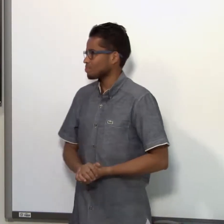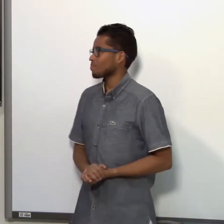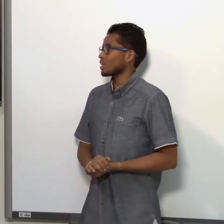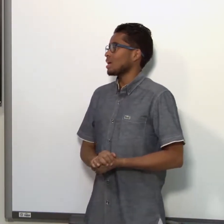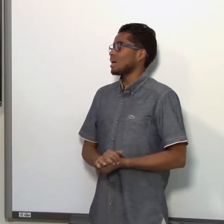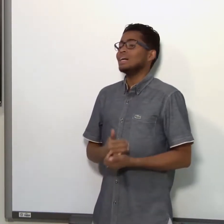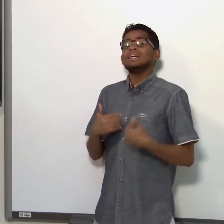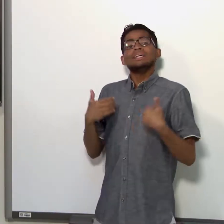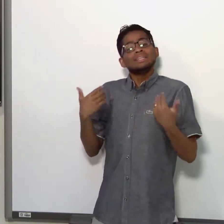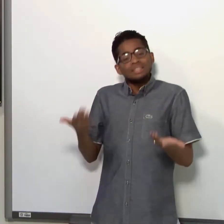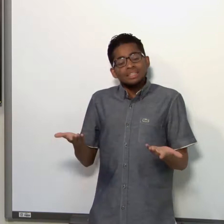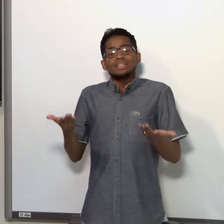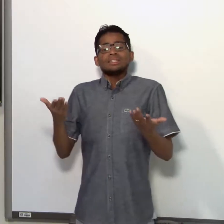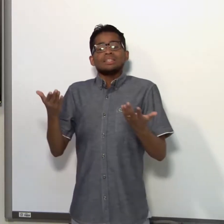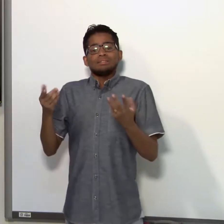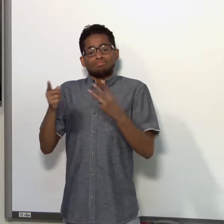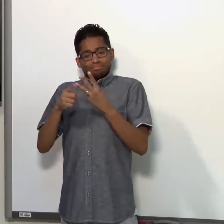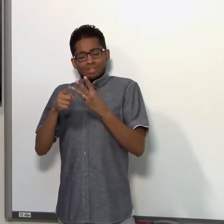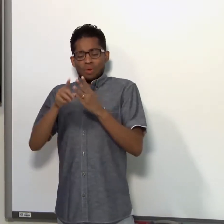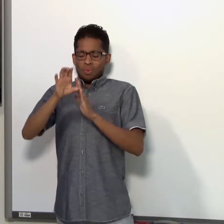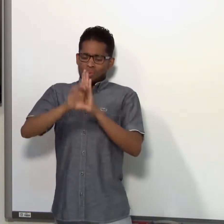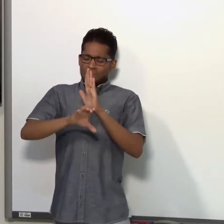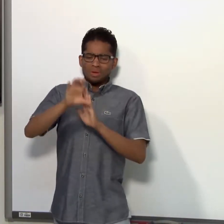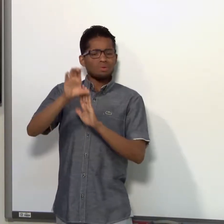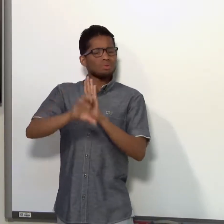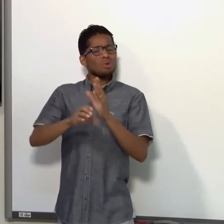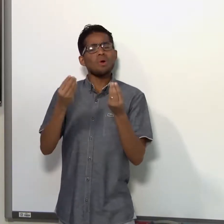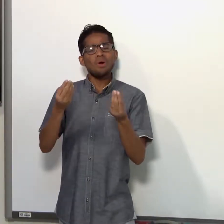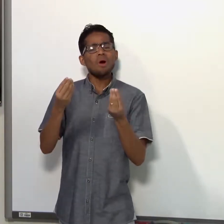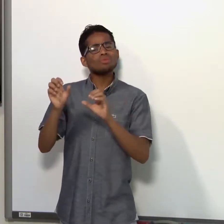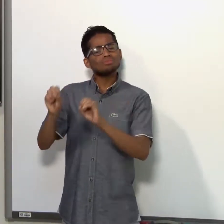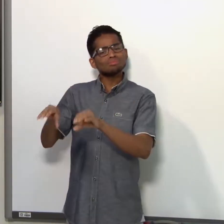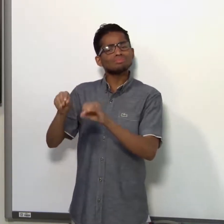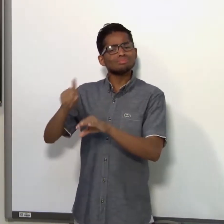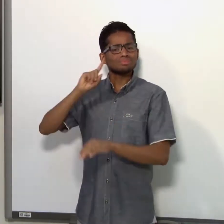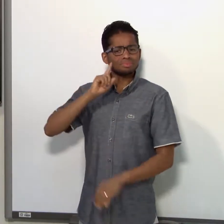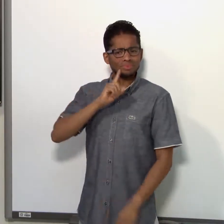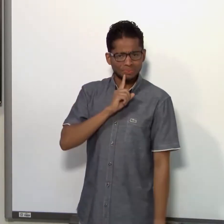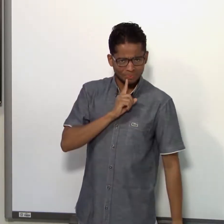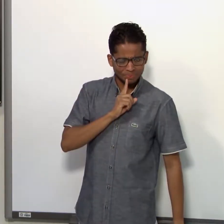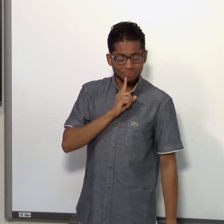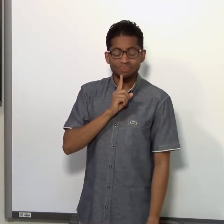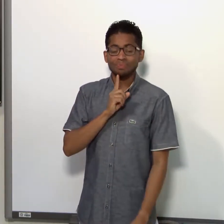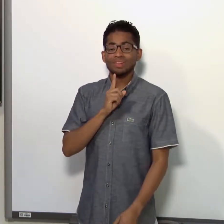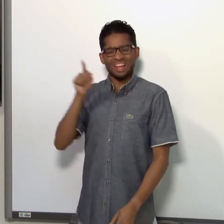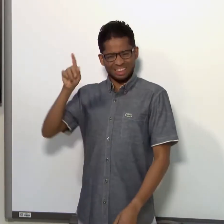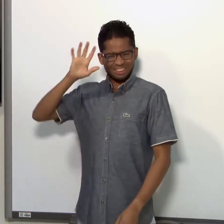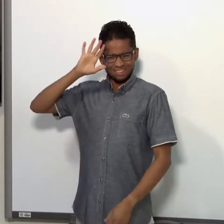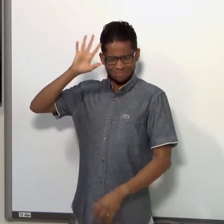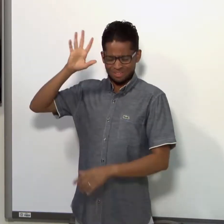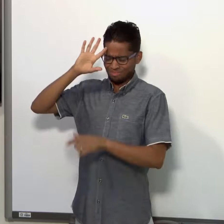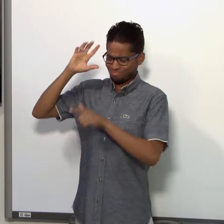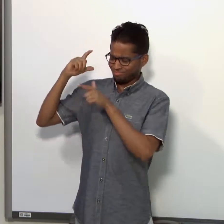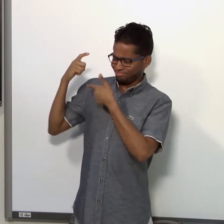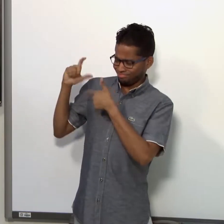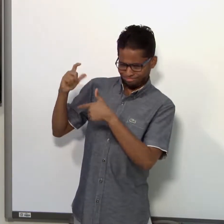surdos, onde eles são obrigados a oralizar, a treinar a fala. Temos também o currículo direcionado ao surdo.